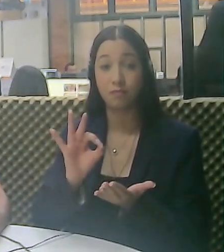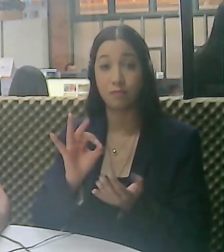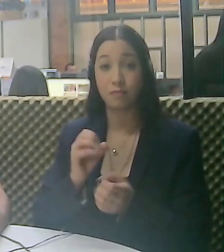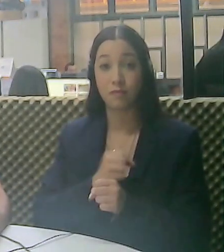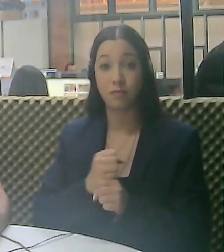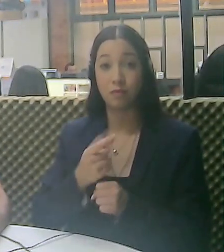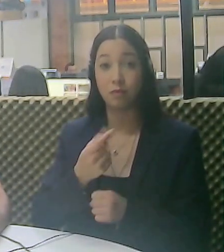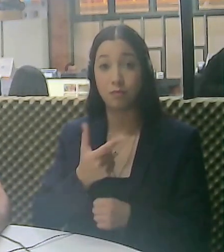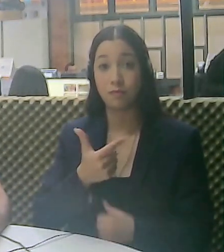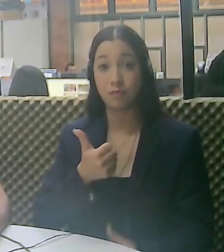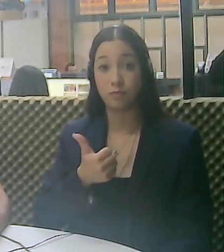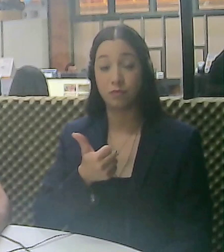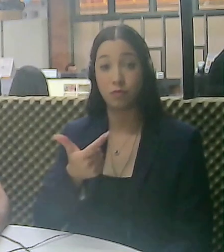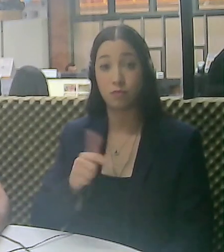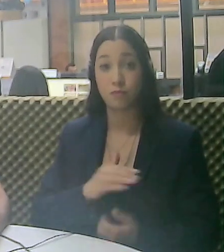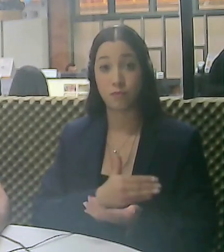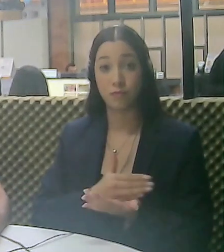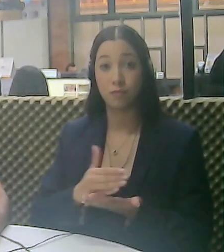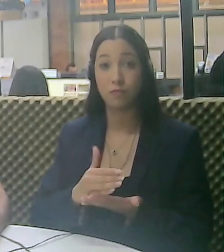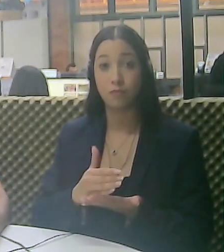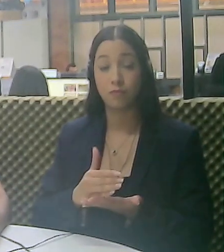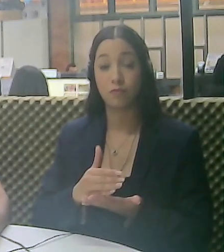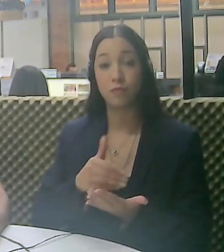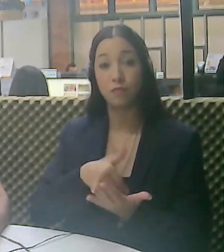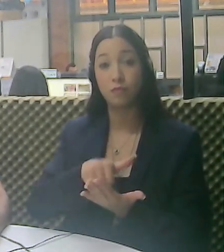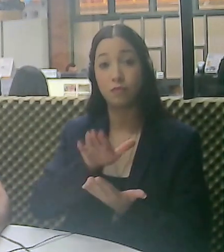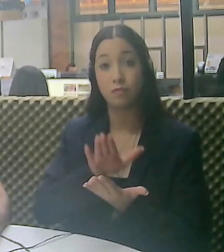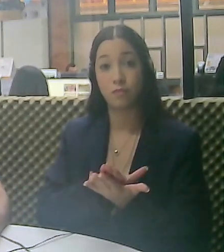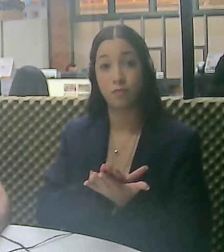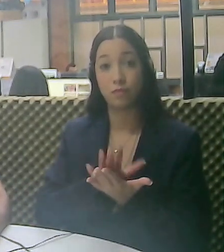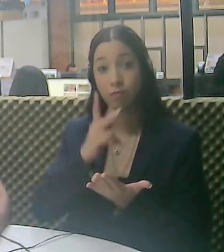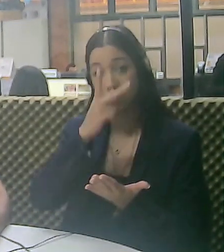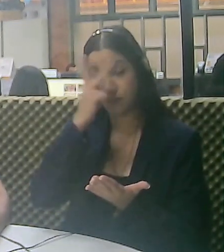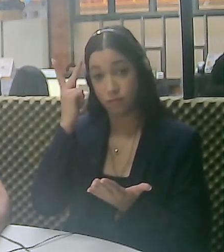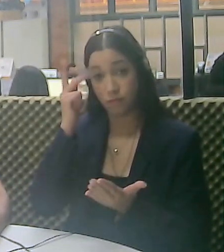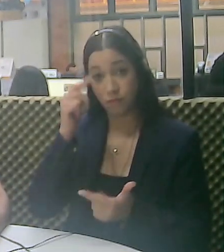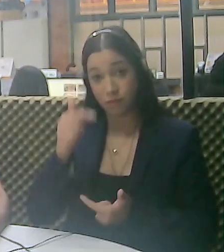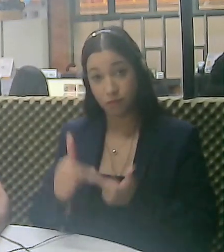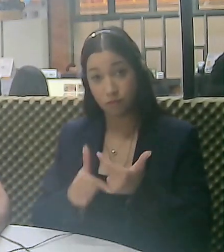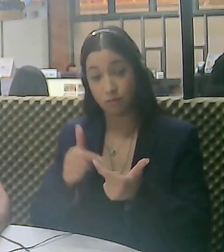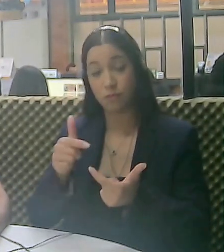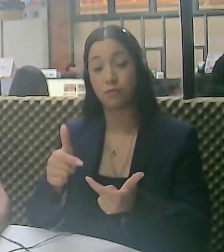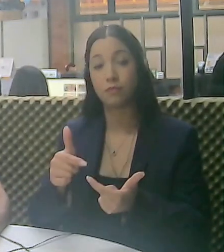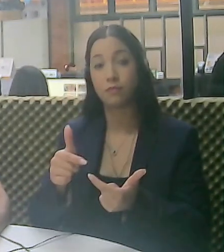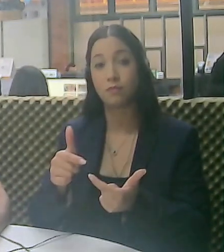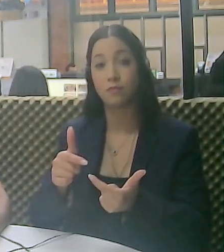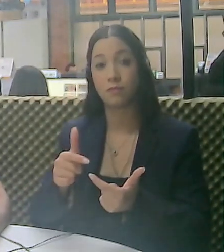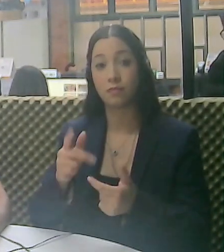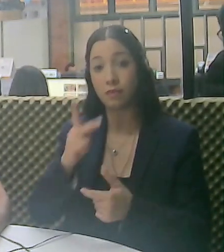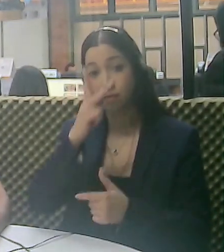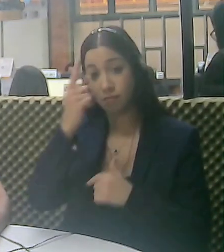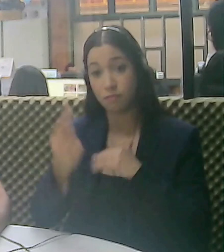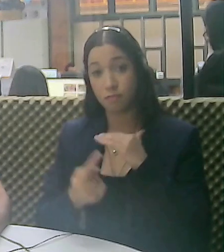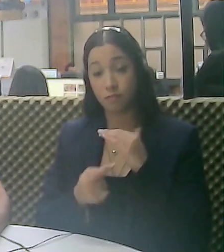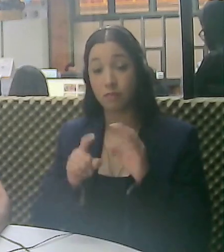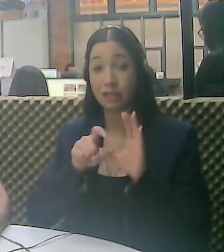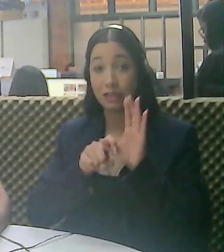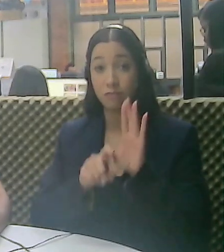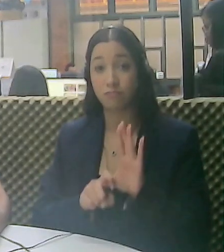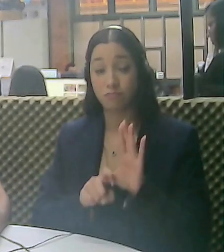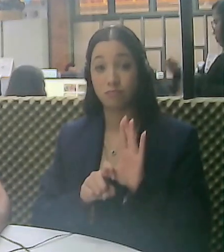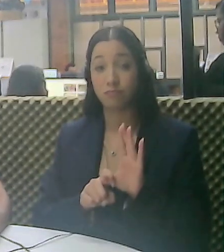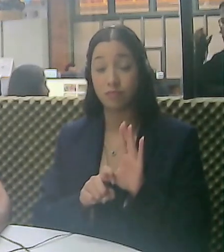2021, para estimular a emissão de notas fiscais pelos prestadores de serviço. O contribuinte com débitos junto